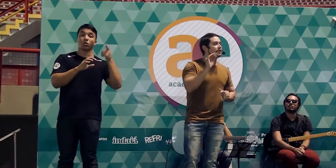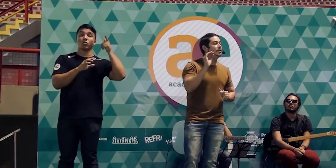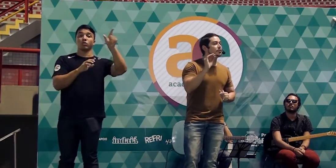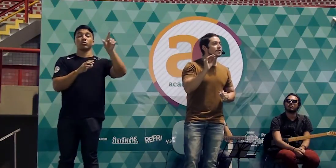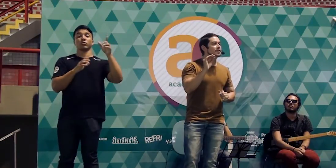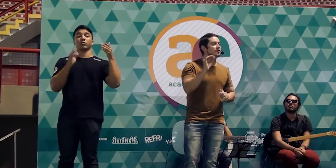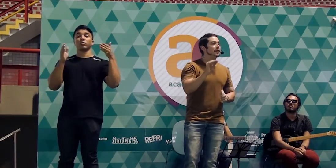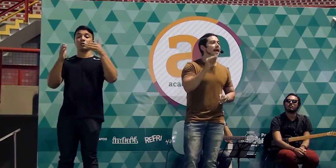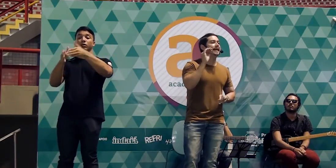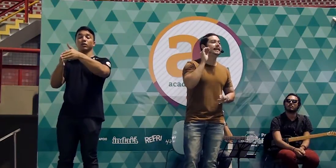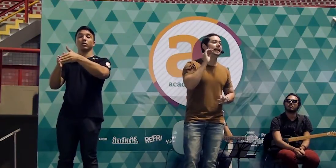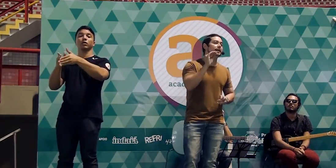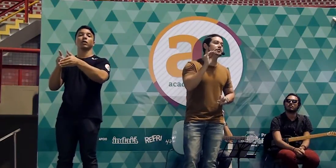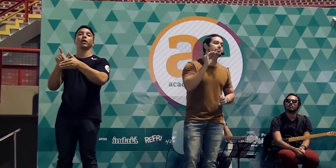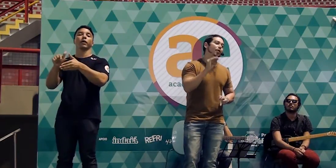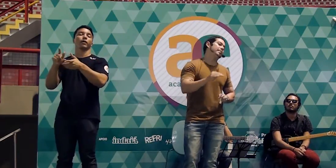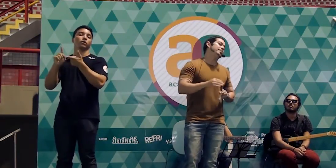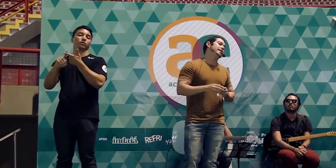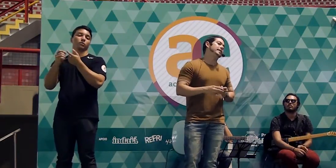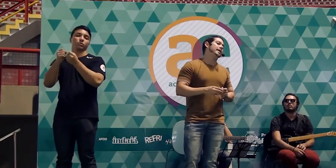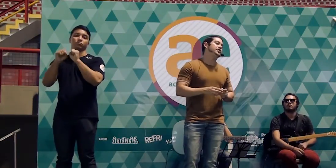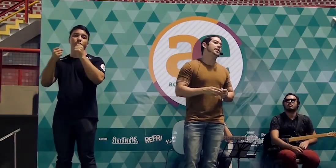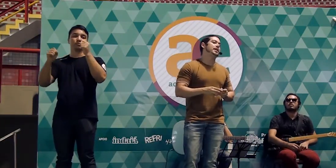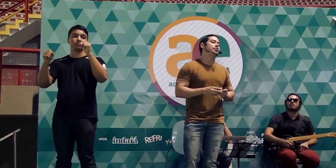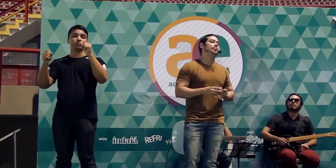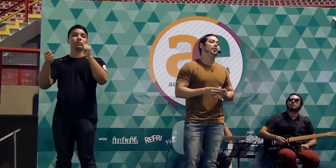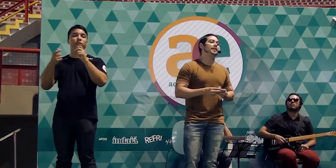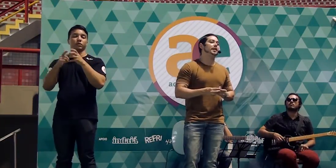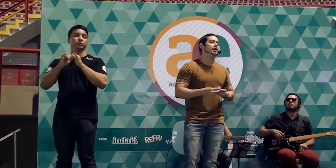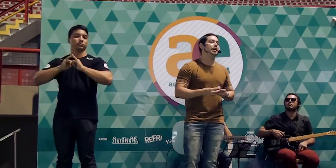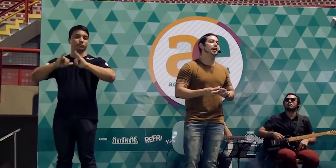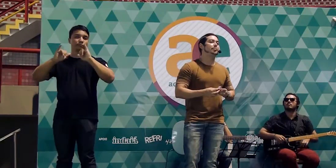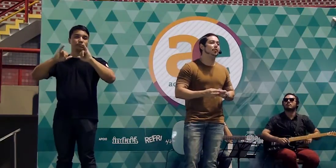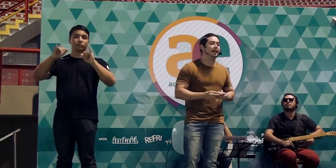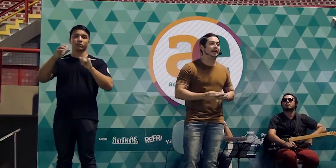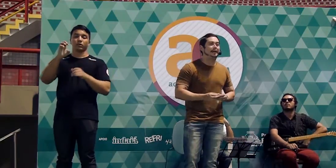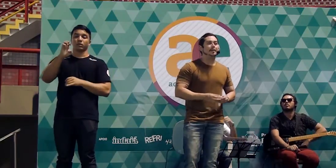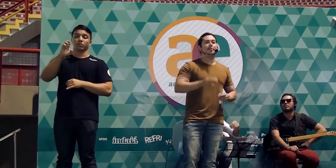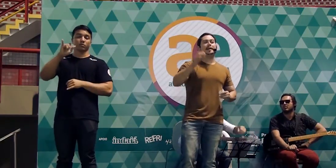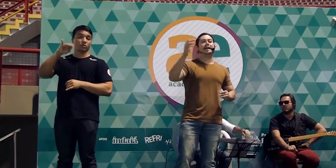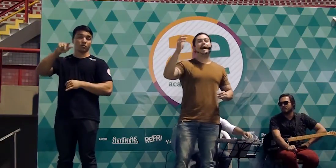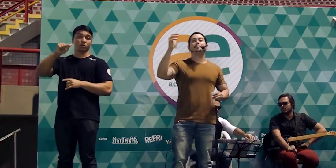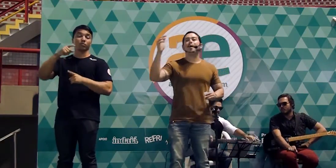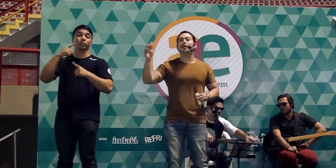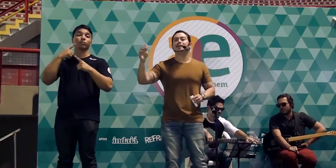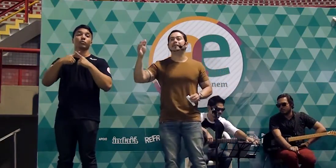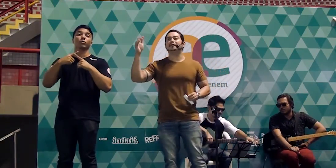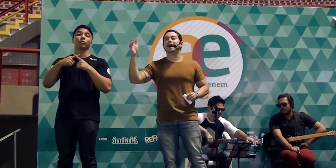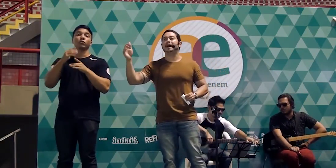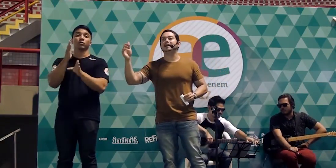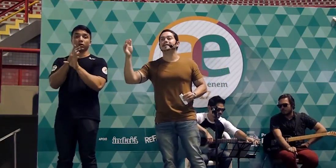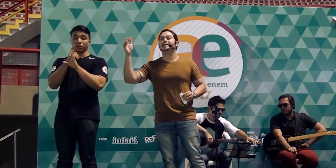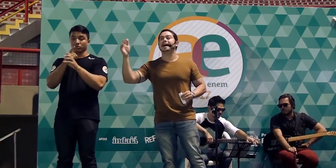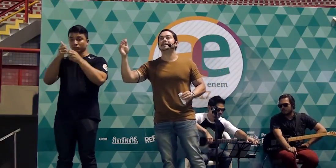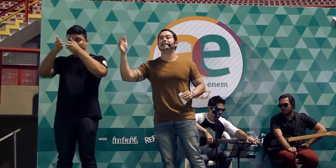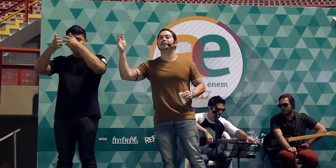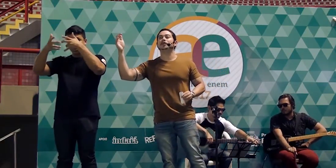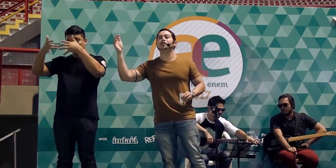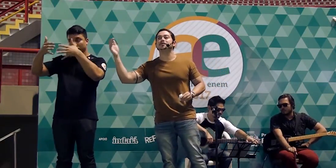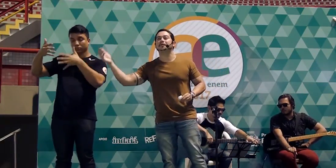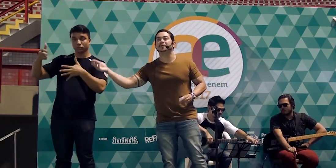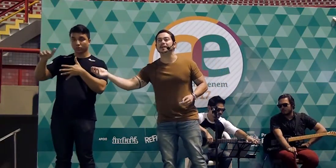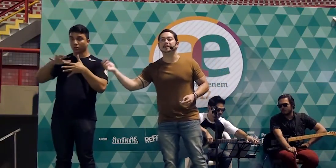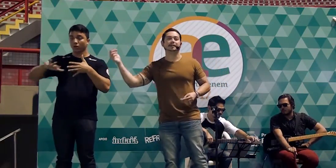delas, inclusive, é grande probabilidade de cair numa prova eneniana. Por quê? Porque ela aborda várias áreas